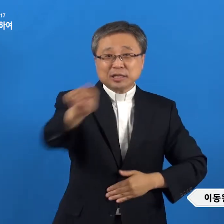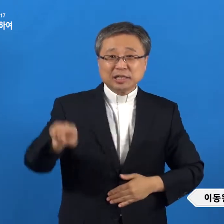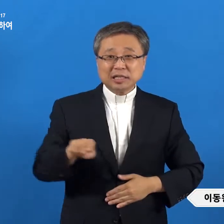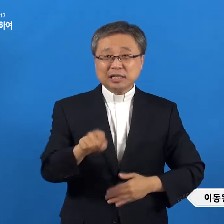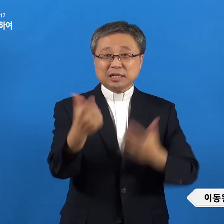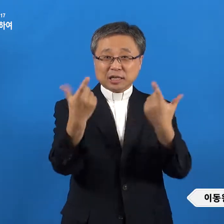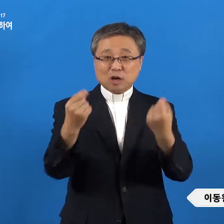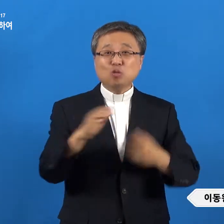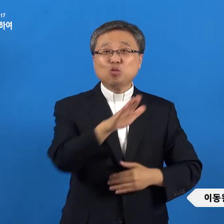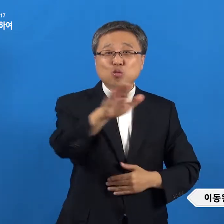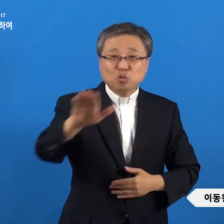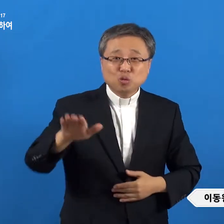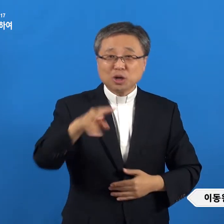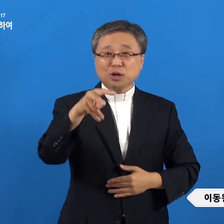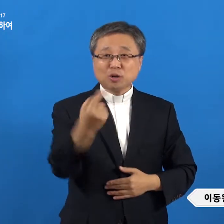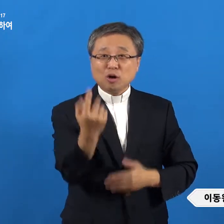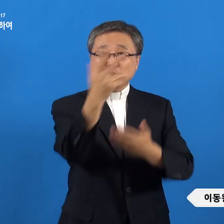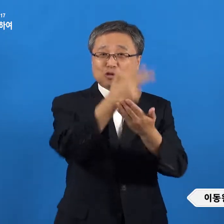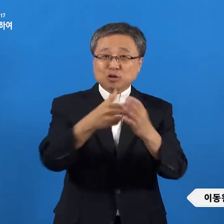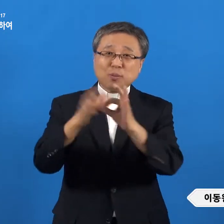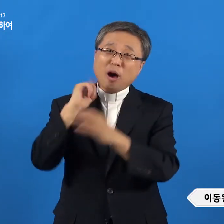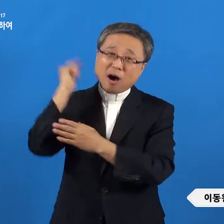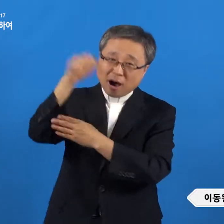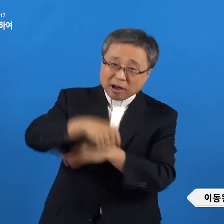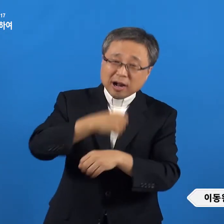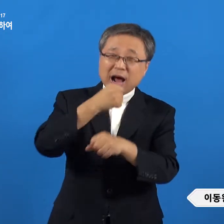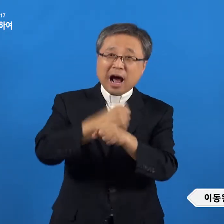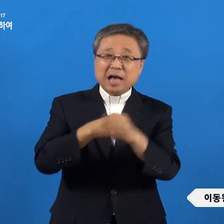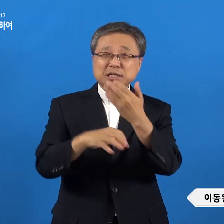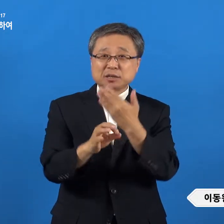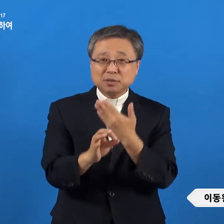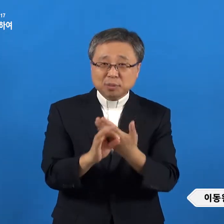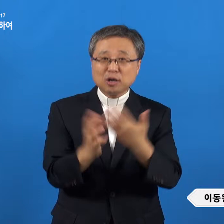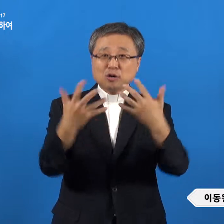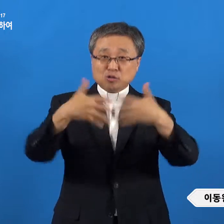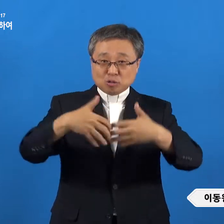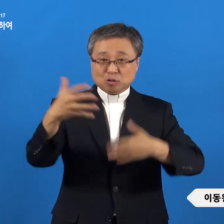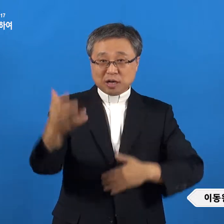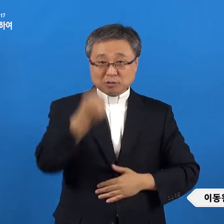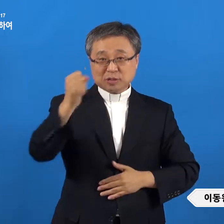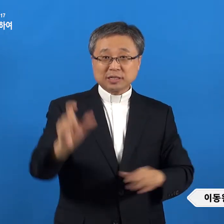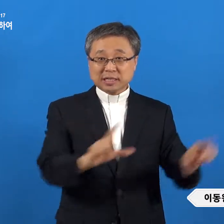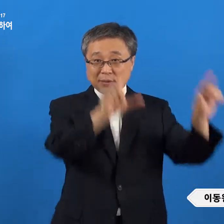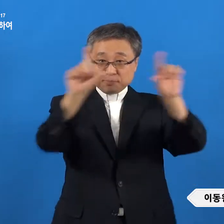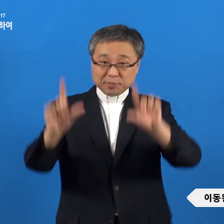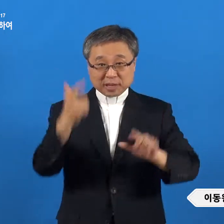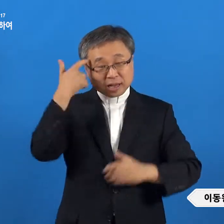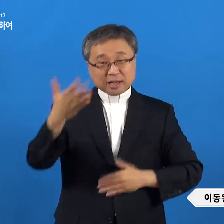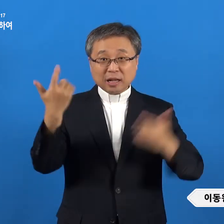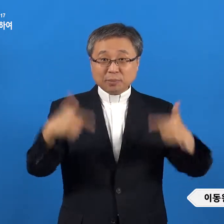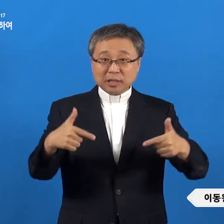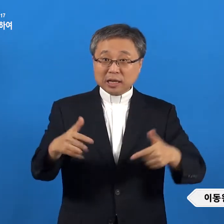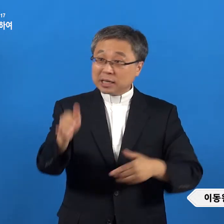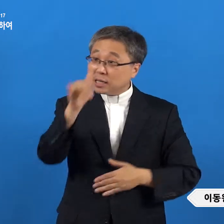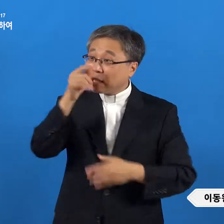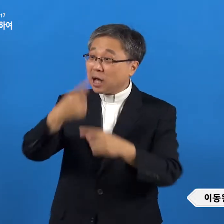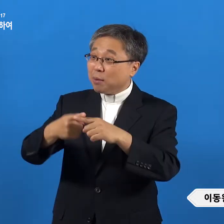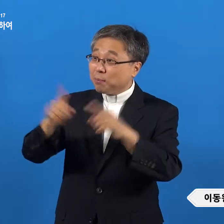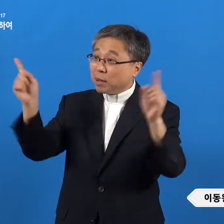정말 주의 허락하심을 전제로 날마다를 삽니까? 야, 이따가 만나. 이따 만난다는 보장 어디